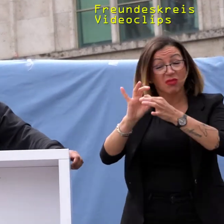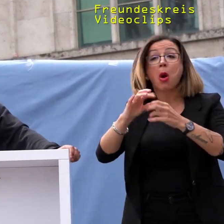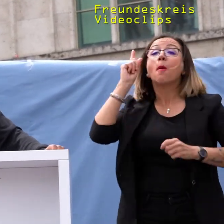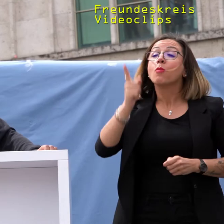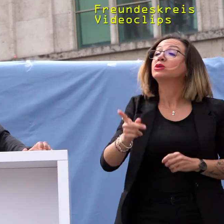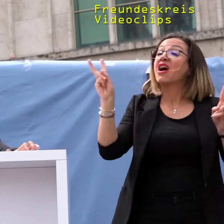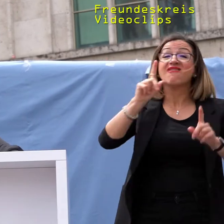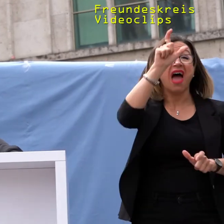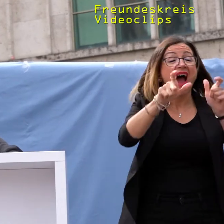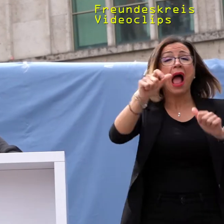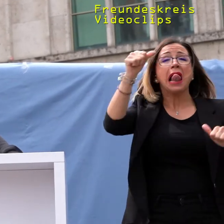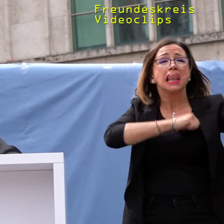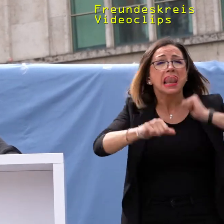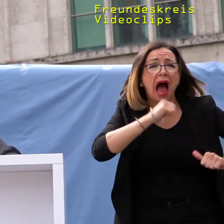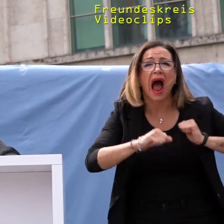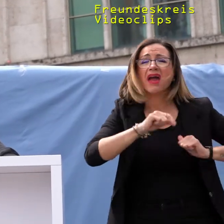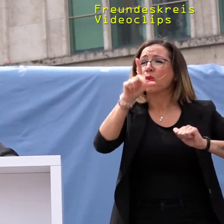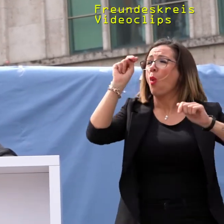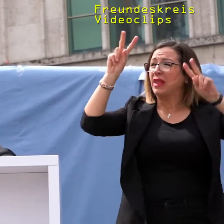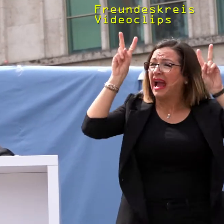wo immer es uns möglich ist.